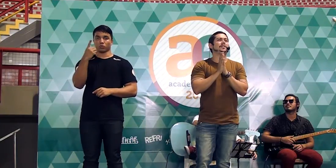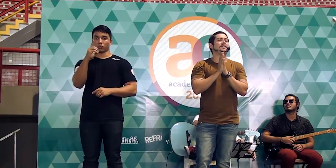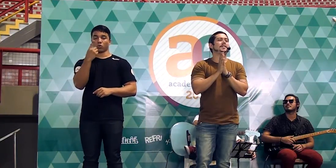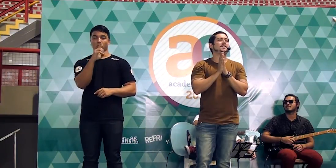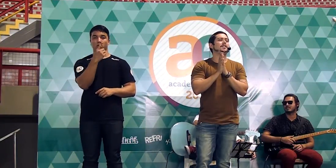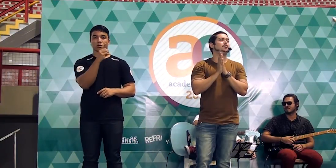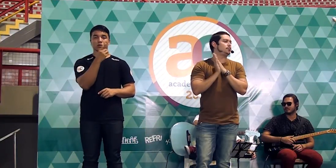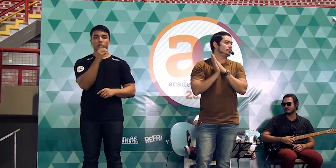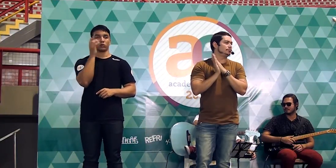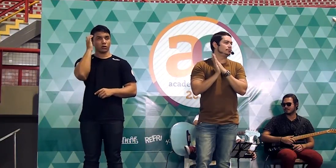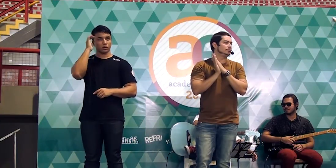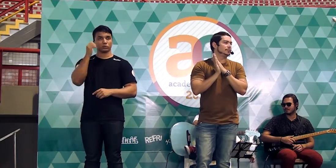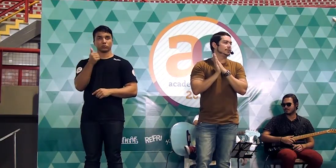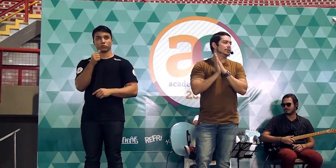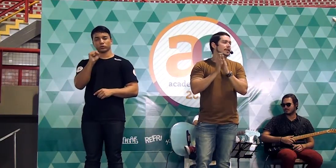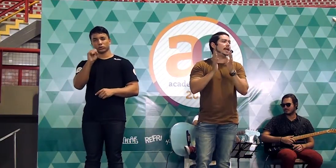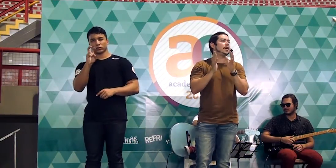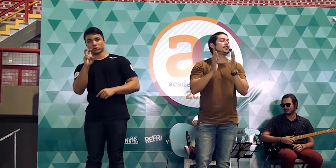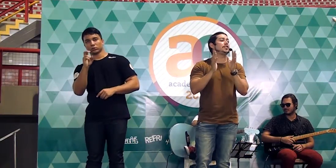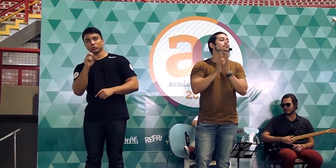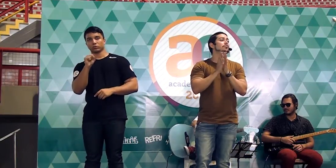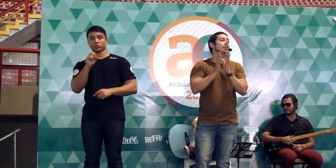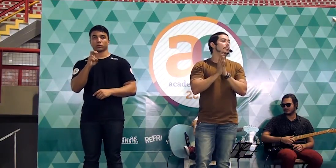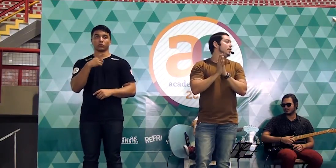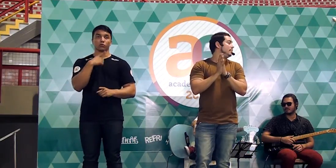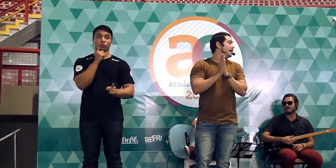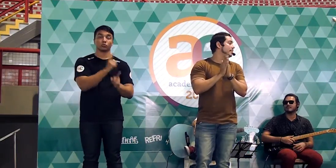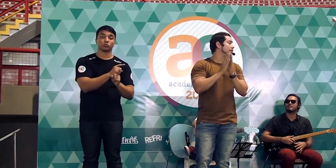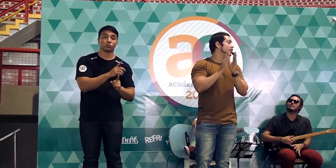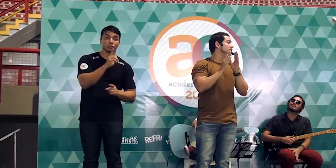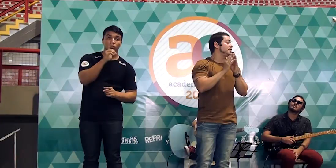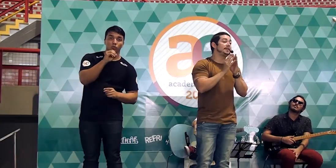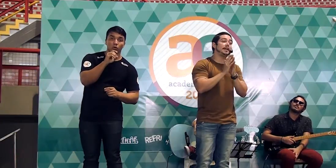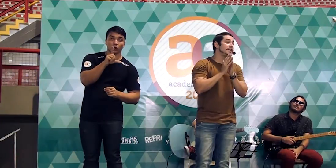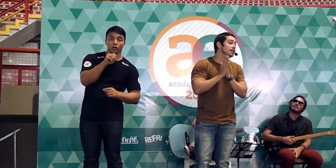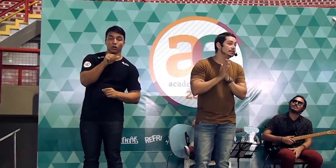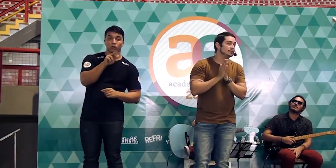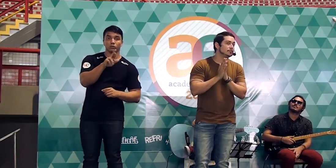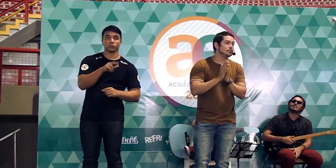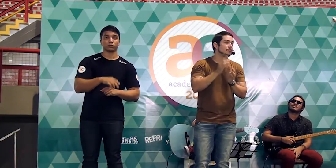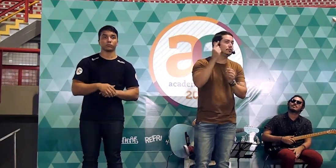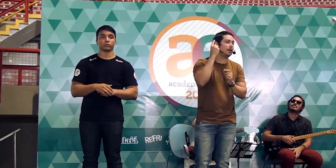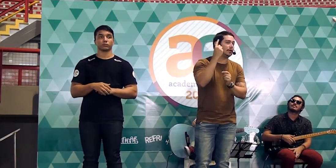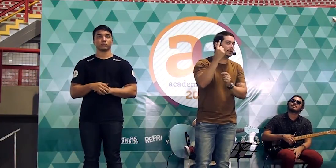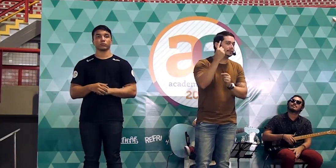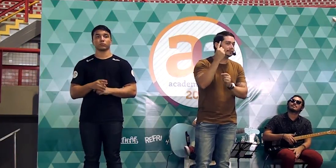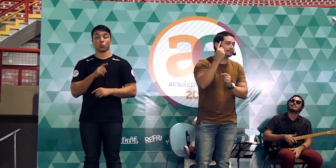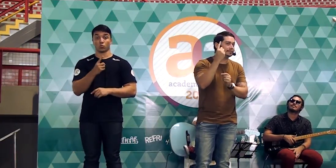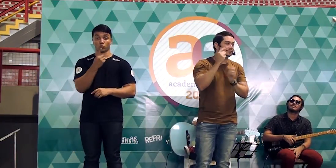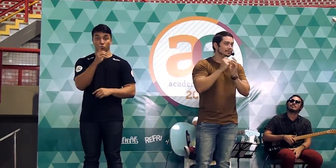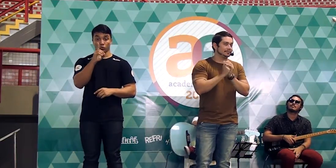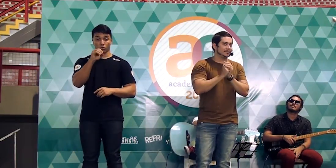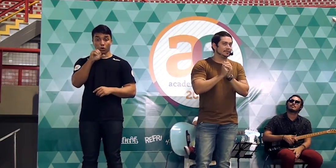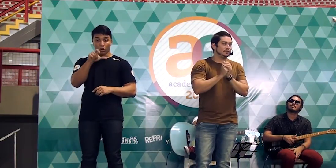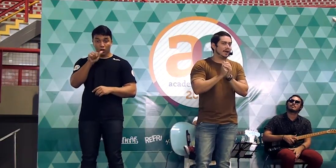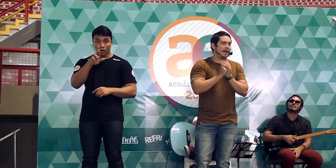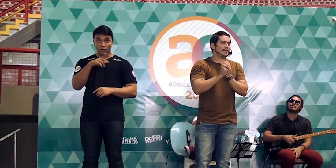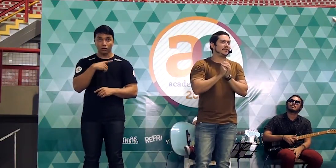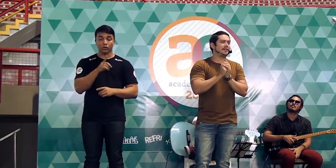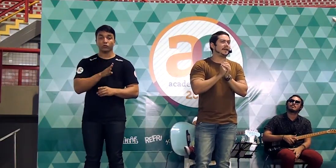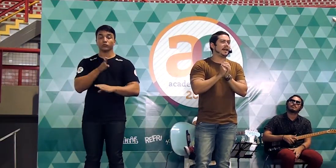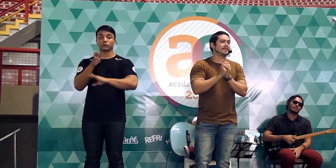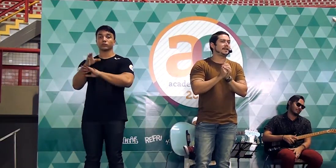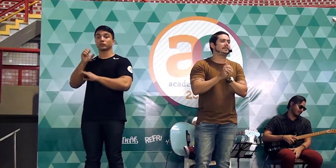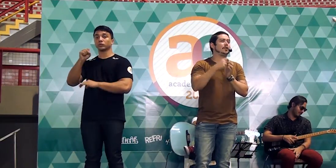isso foi 85. Eu achei $1. Eu me lembro que eu fui na sorveteria com $1.